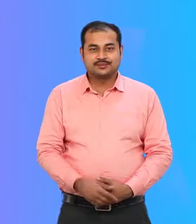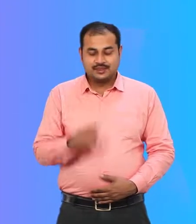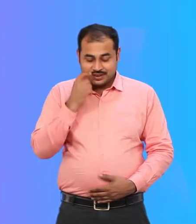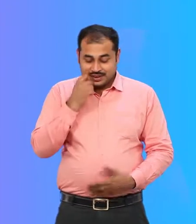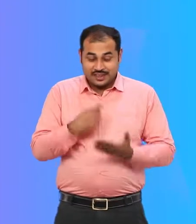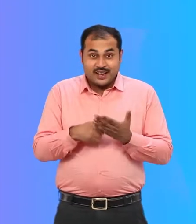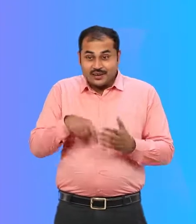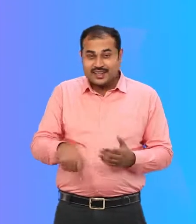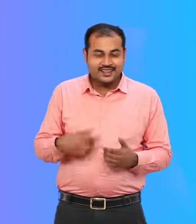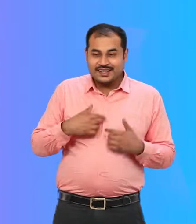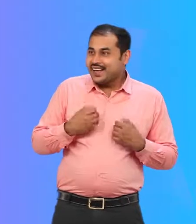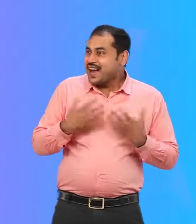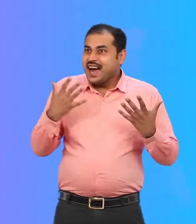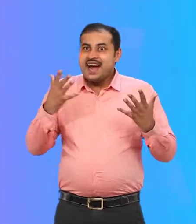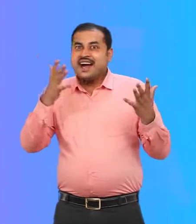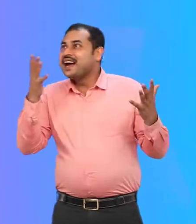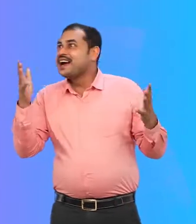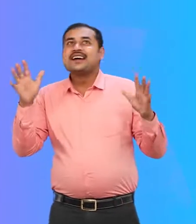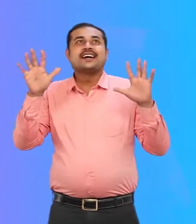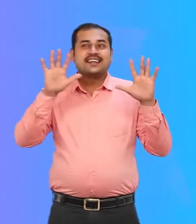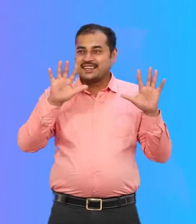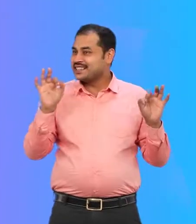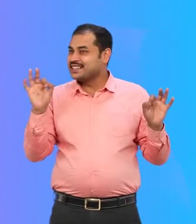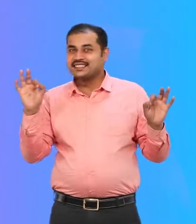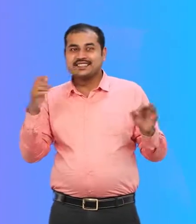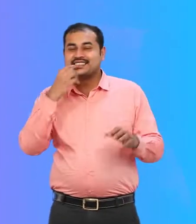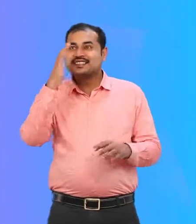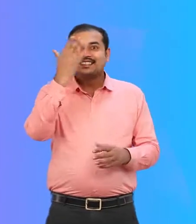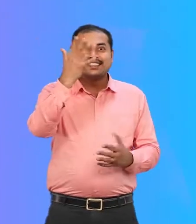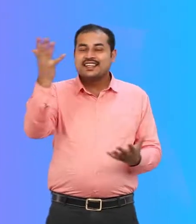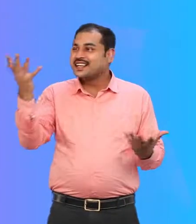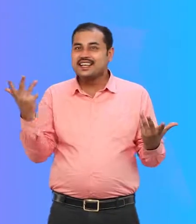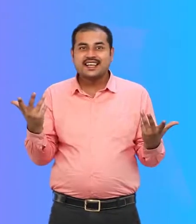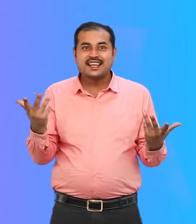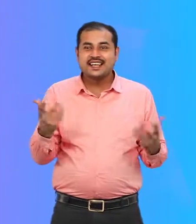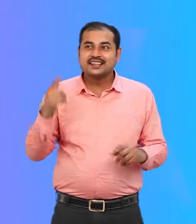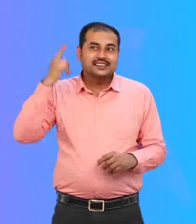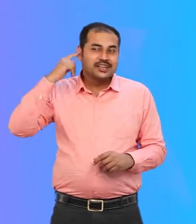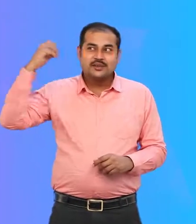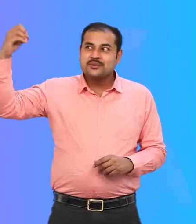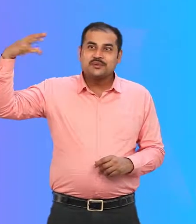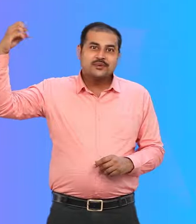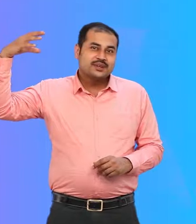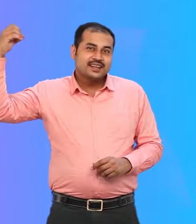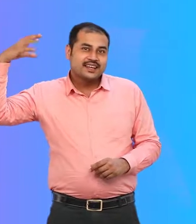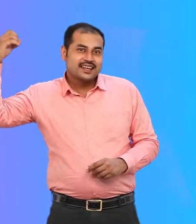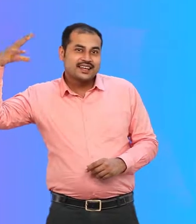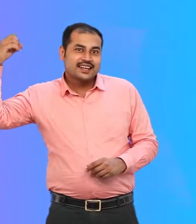कि रोहन उत्साह से भर कर क्रॉस ना घोषणा के लिए स्पीकर